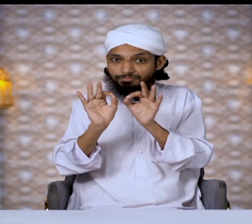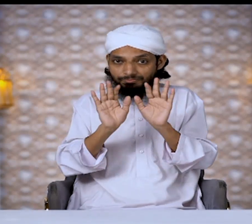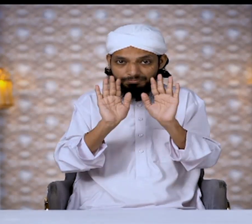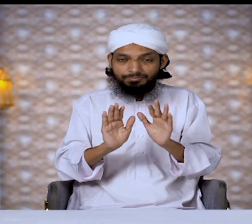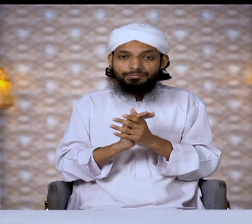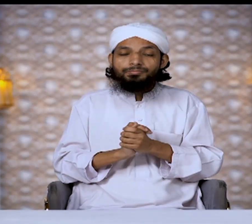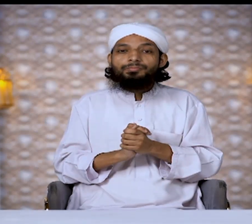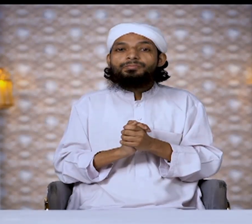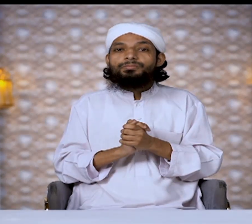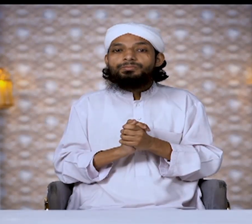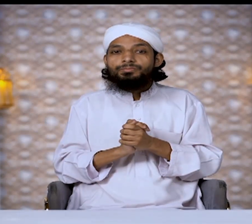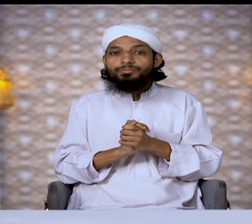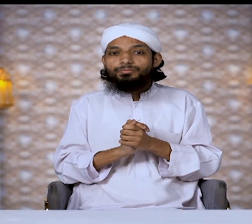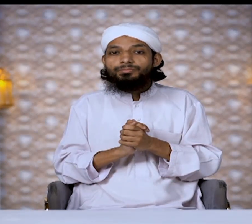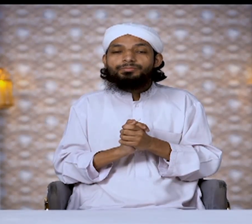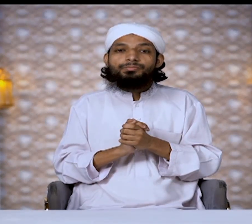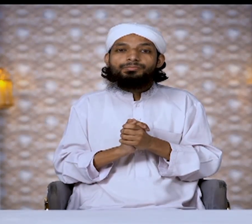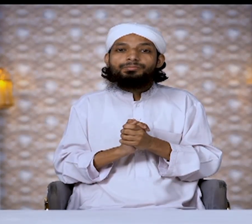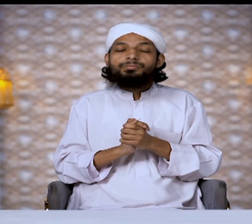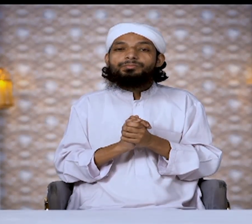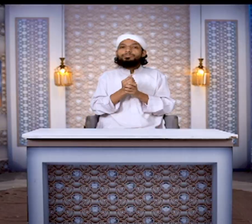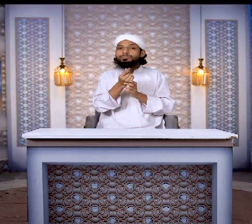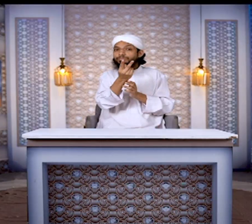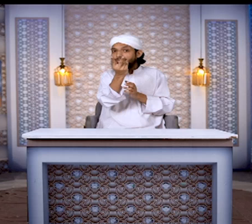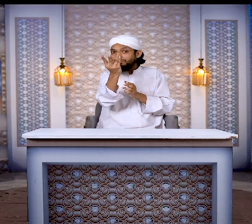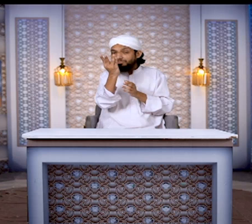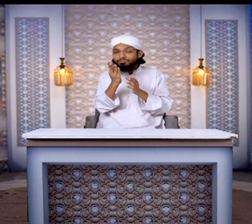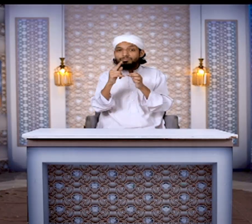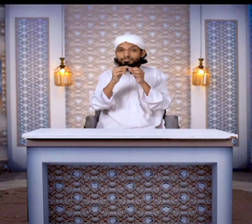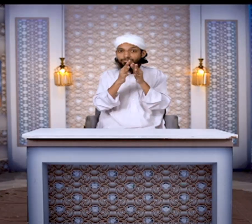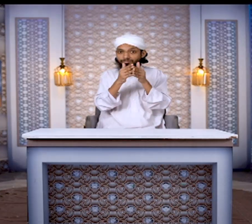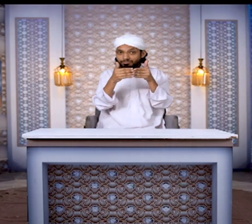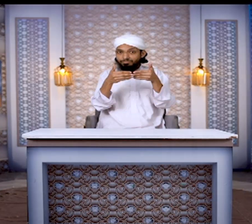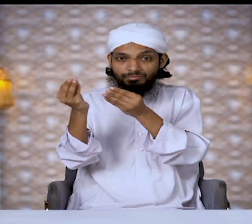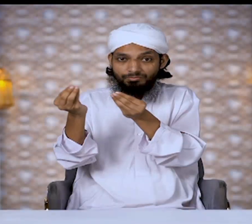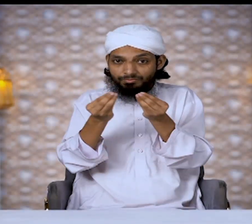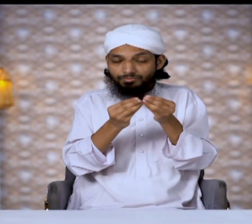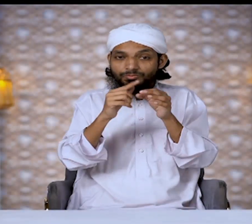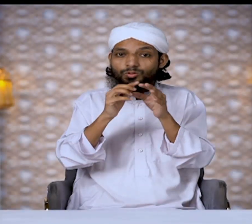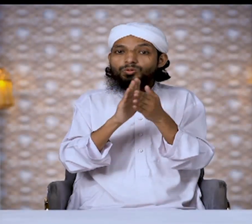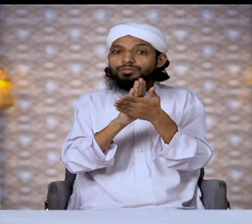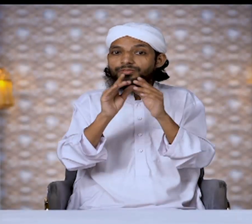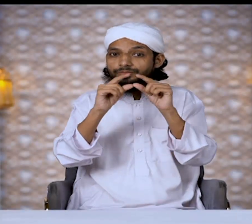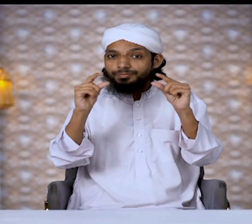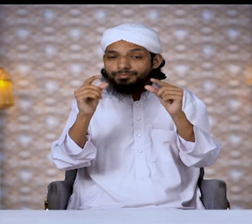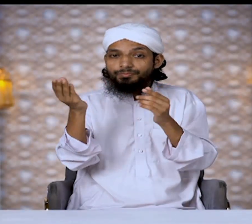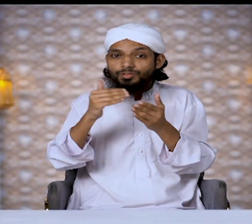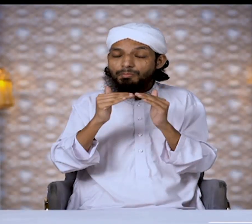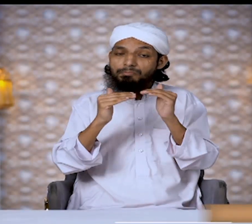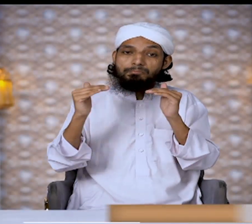کیا گیا ہے۔ بدعات و منکرات کا ایمان افروز رد کیا گیا ہے۔ اس کے علاوہ سب سے بڑی خصوصیت یہ ہے کہ بڑے بڑے مفتیان